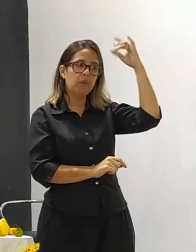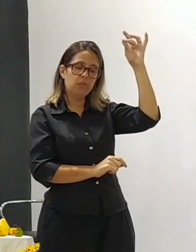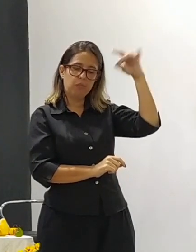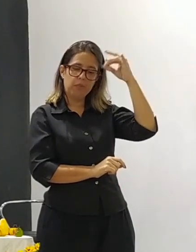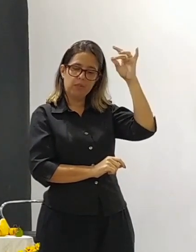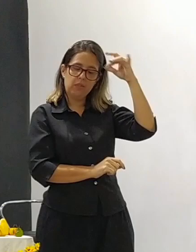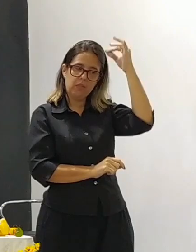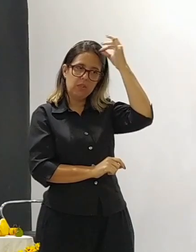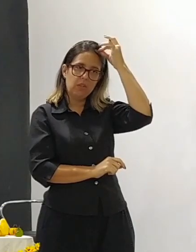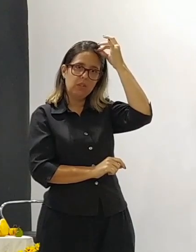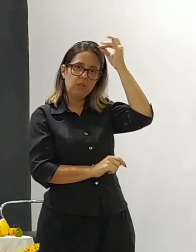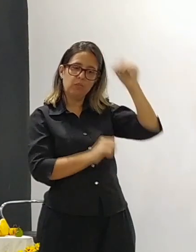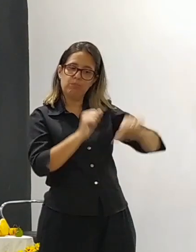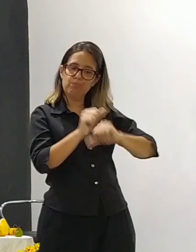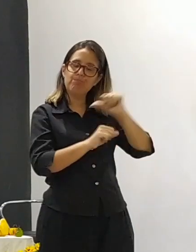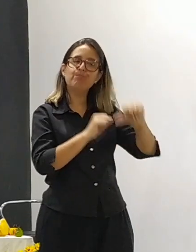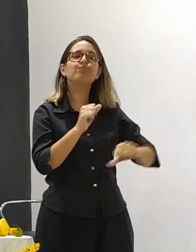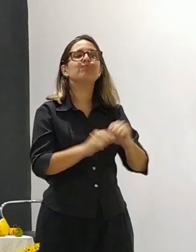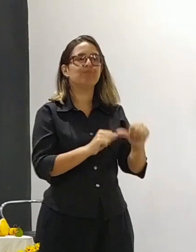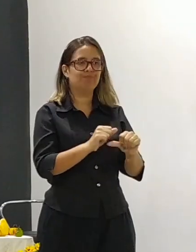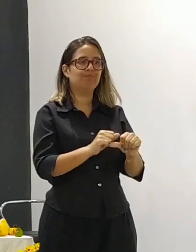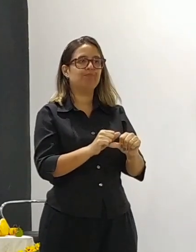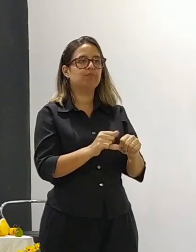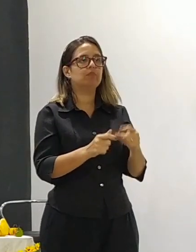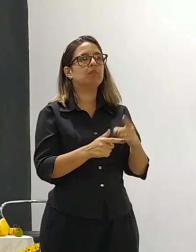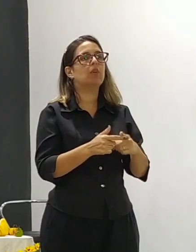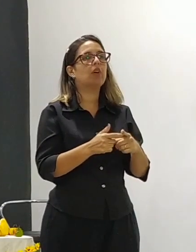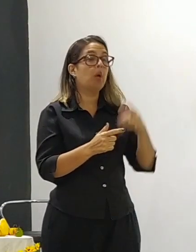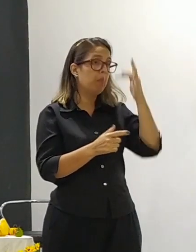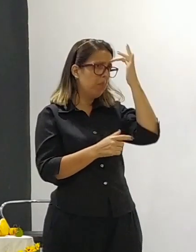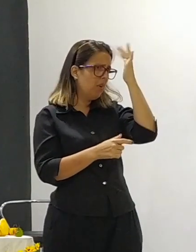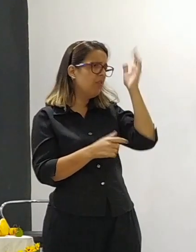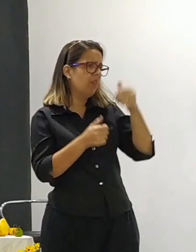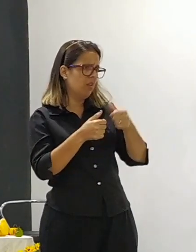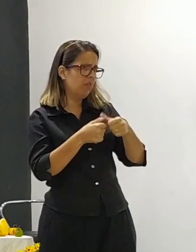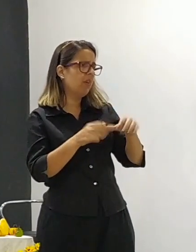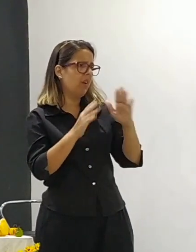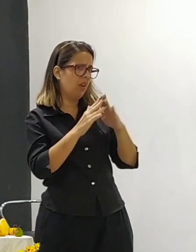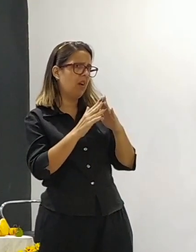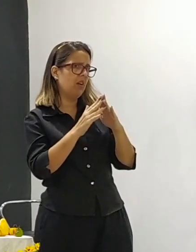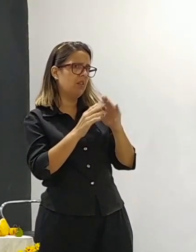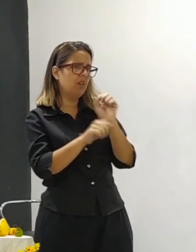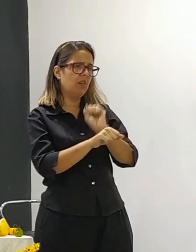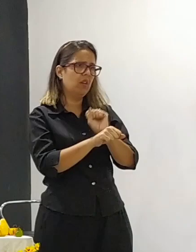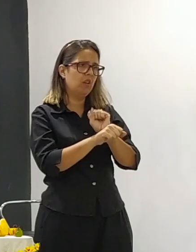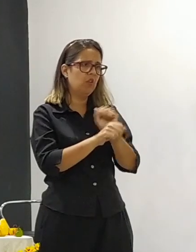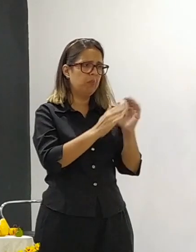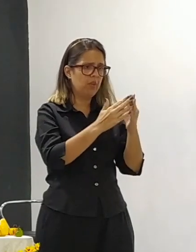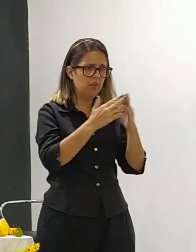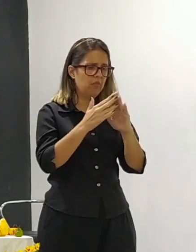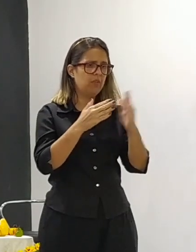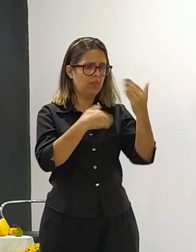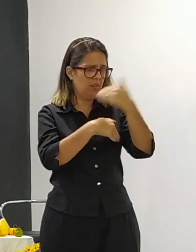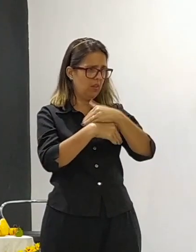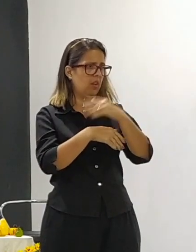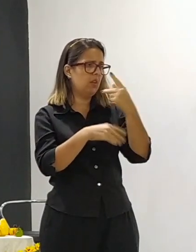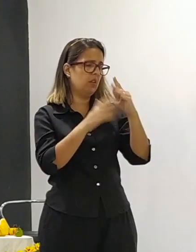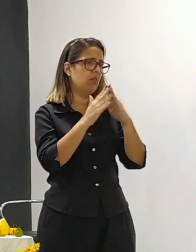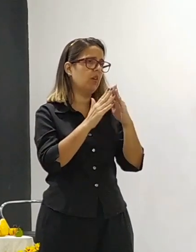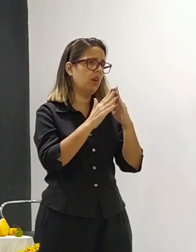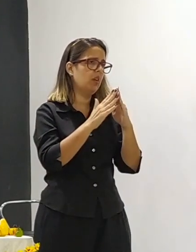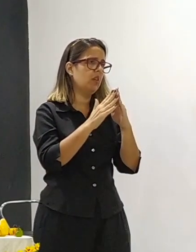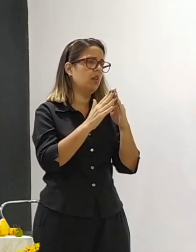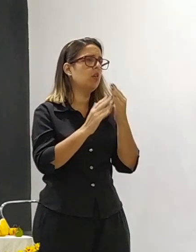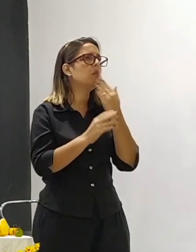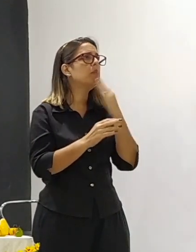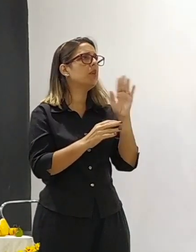dela. Agora ela está indo. Porque é mais fácil ficar em casa esperando o vizinho entrar na sua casa, pedir pelo amor de Deus me ajuda, se você